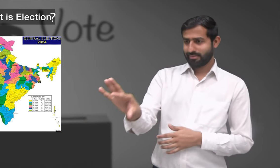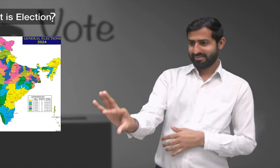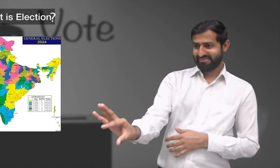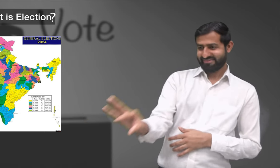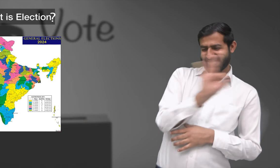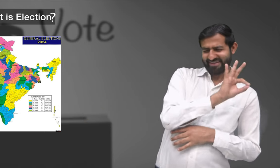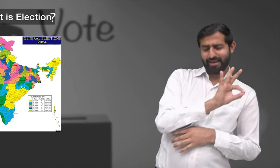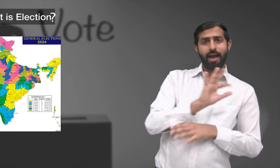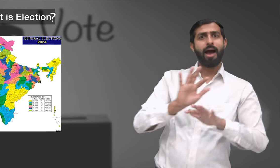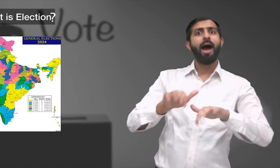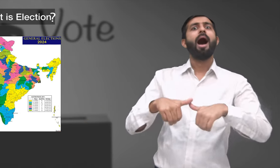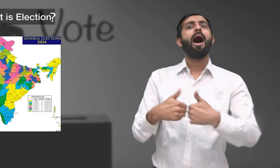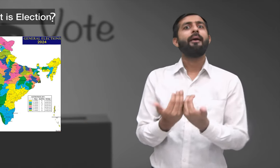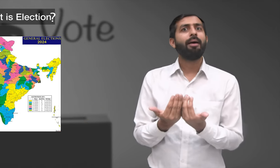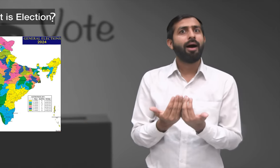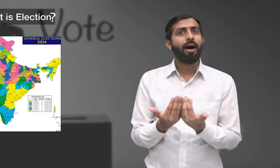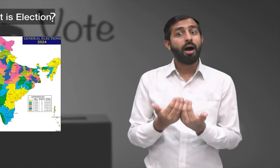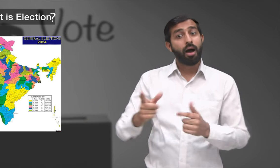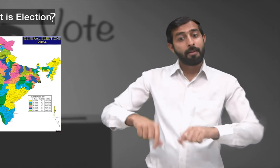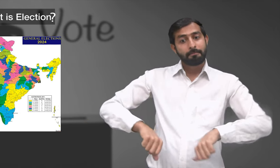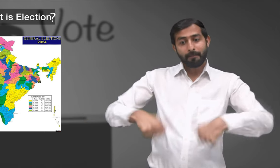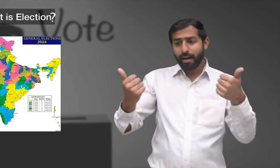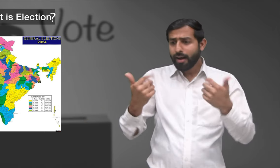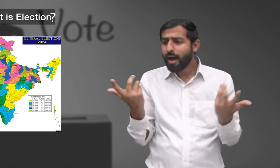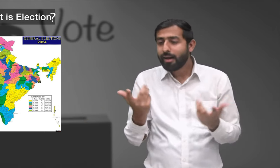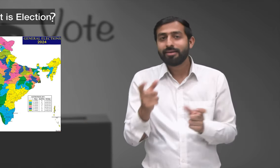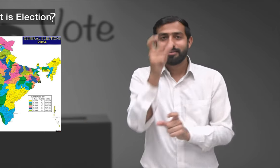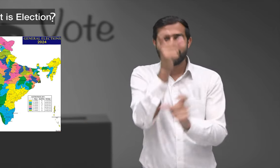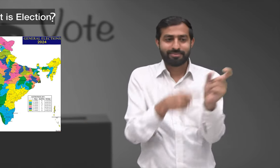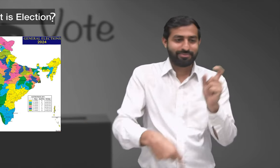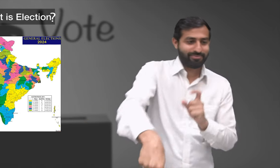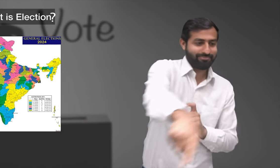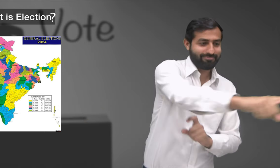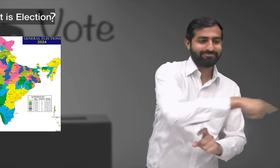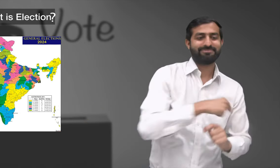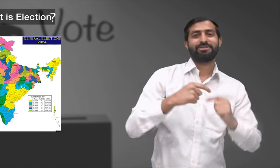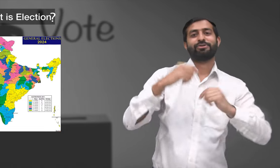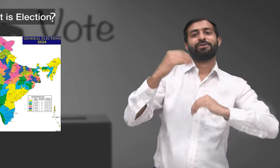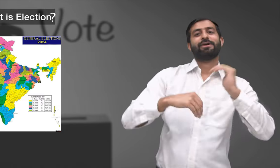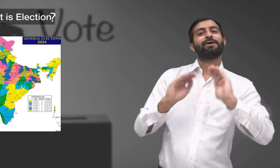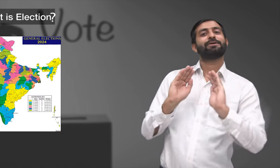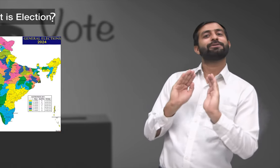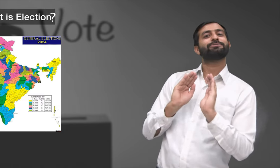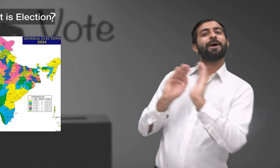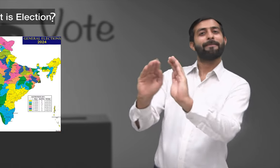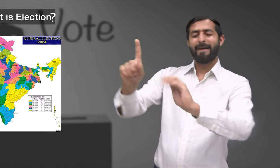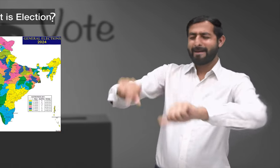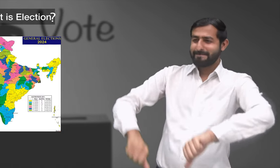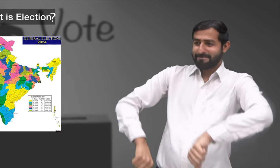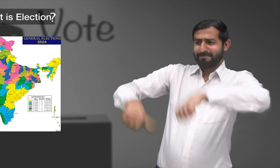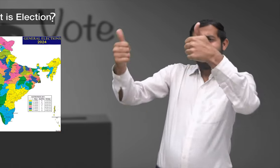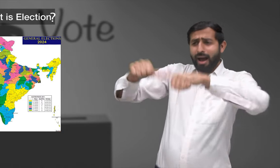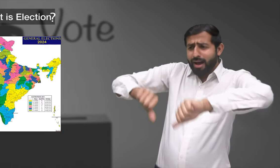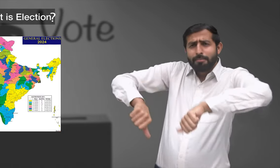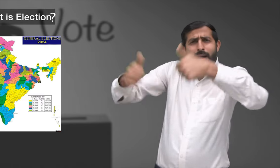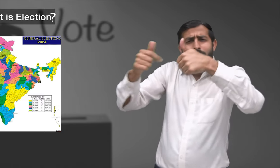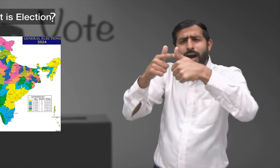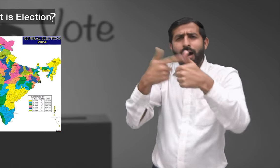का चुनाव कैसे होता है यह लोकतंत्र से होता है यह किस प्रकार होता